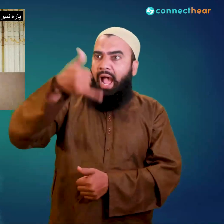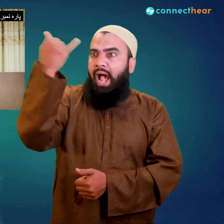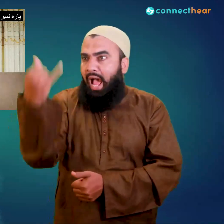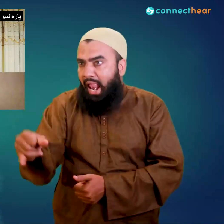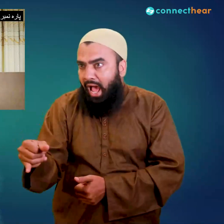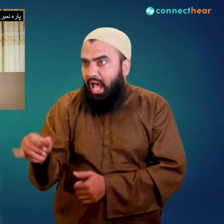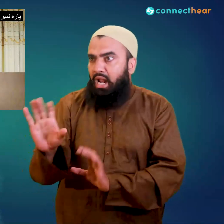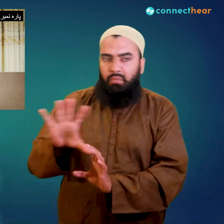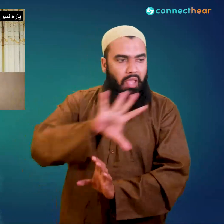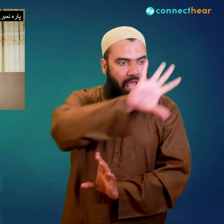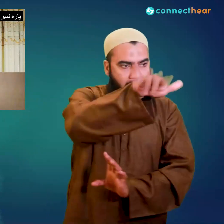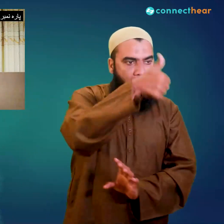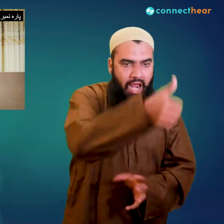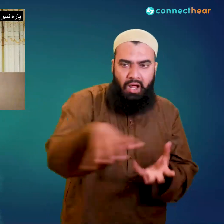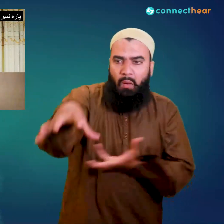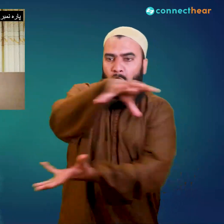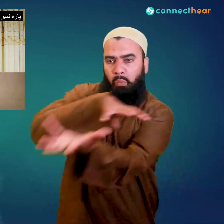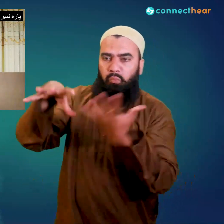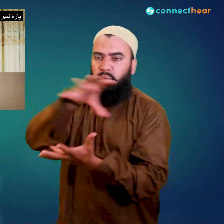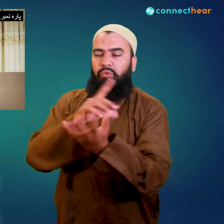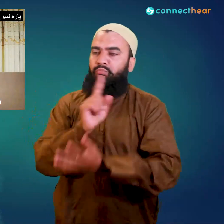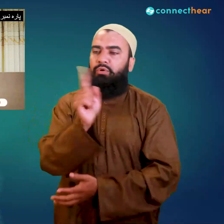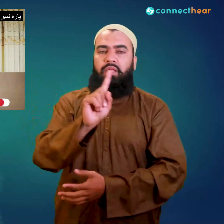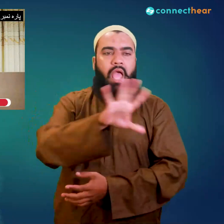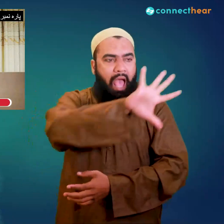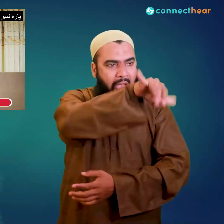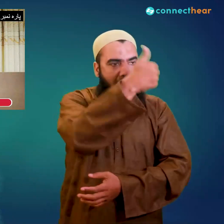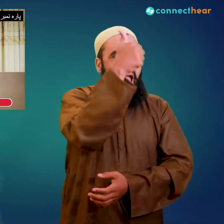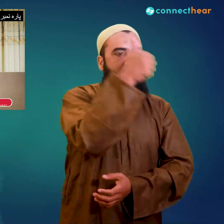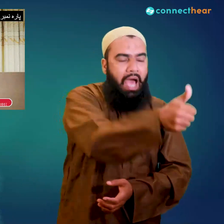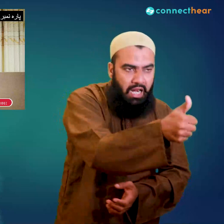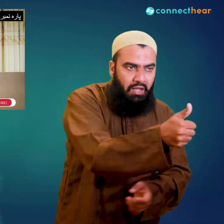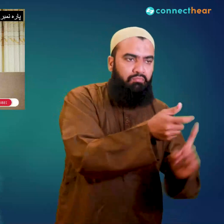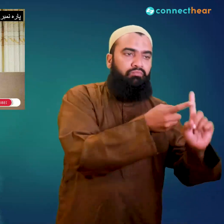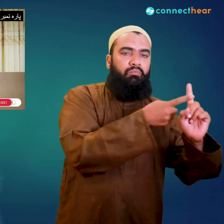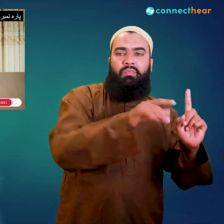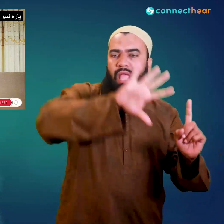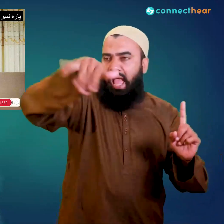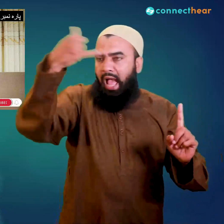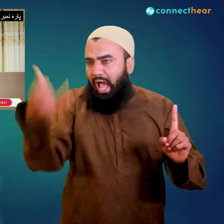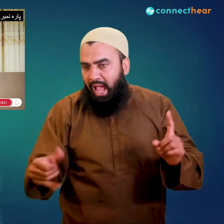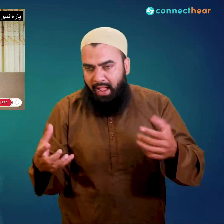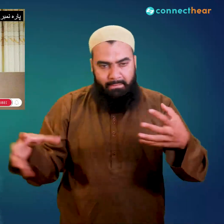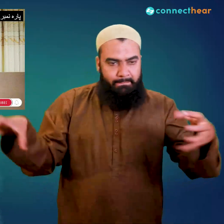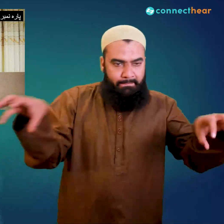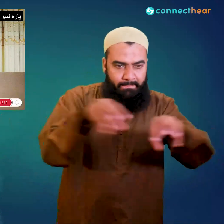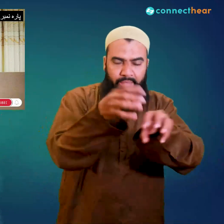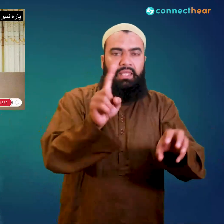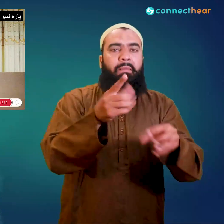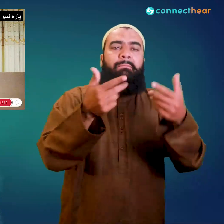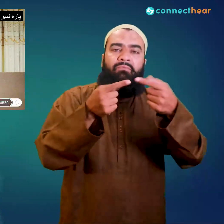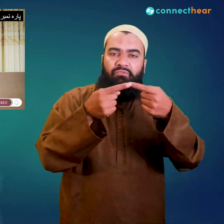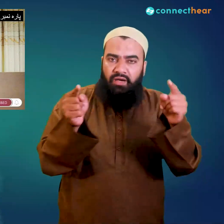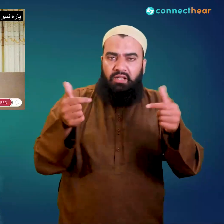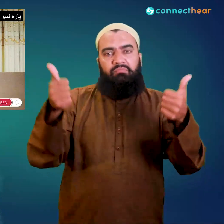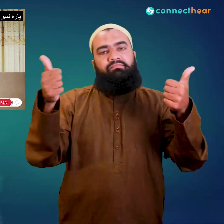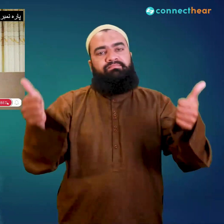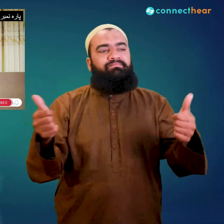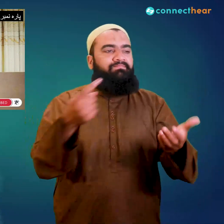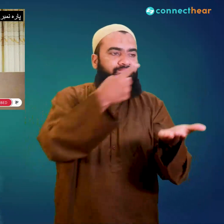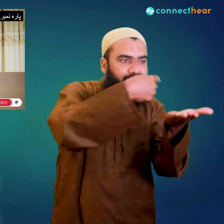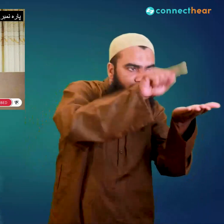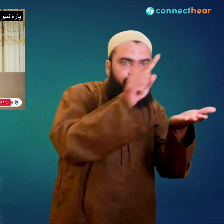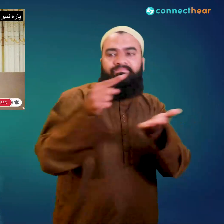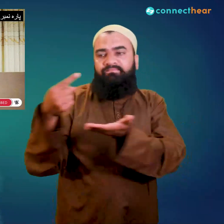واضح جو ہے وہ اختلاف نہ ہو رہا ہو، تو پھر حیلہ شرعی جائز ہے، ورنہ جائز نہیں، اور اس کی